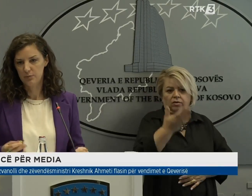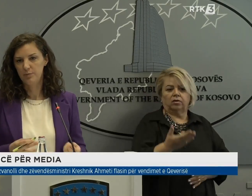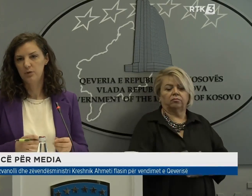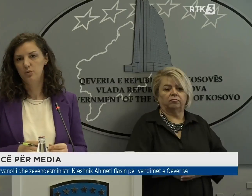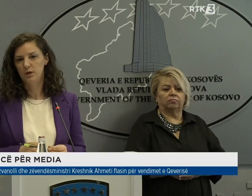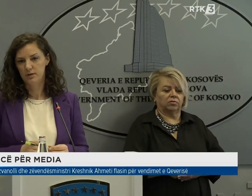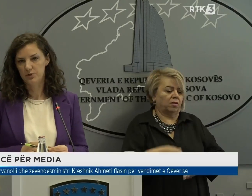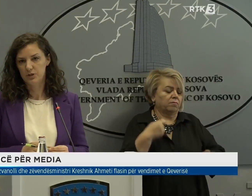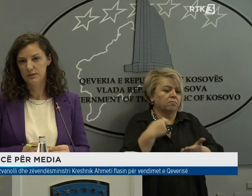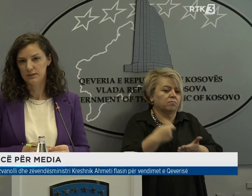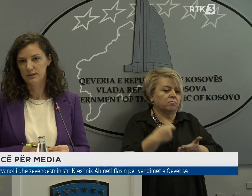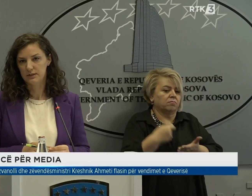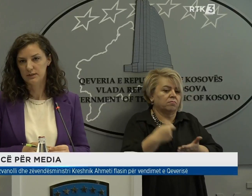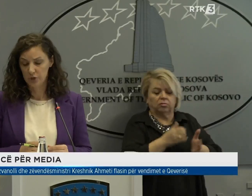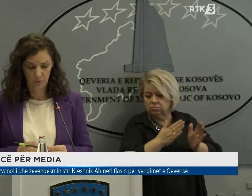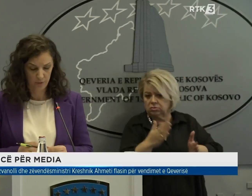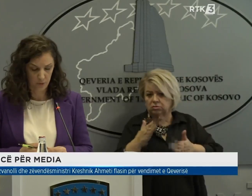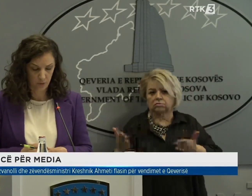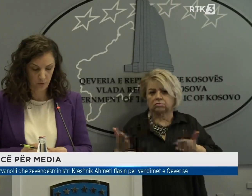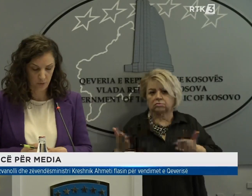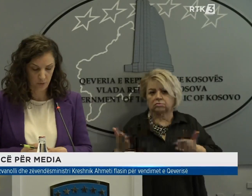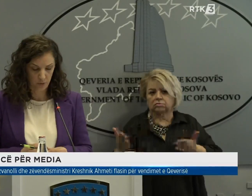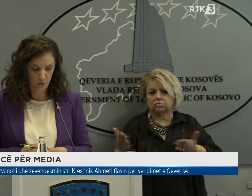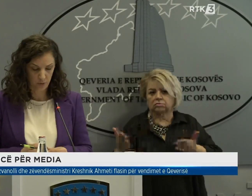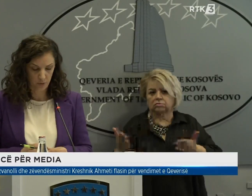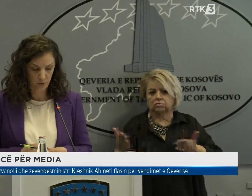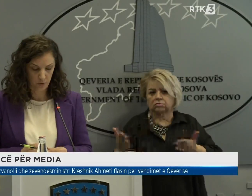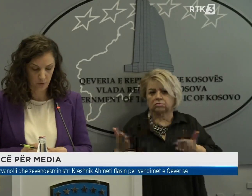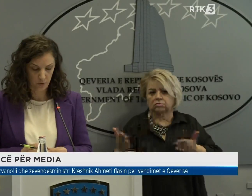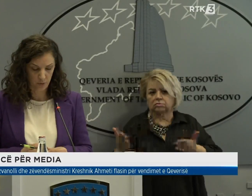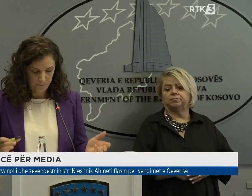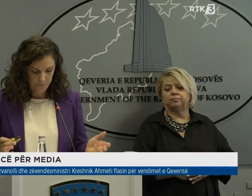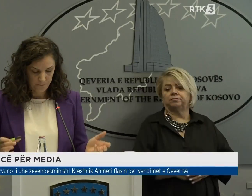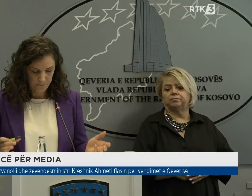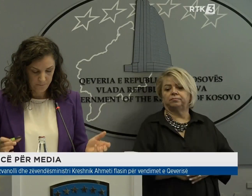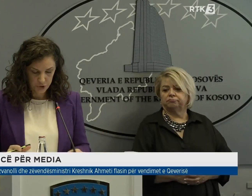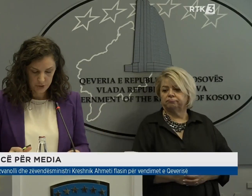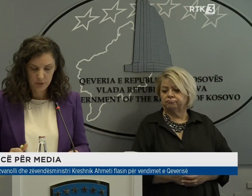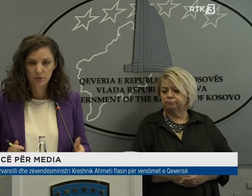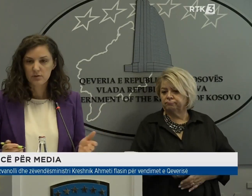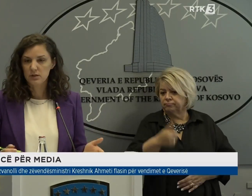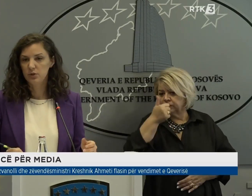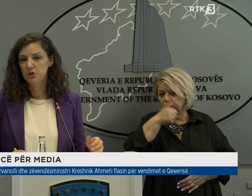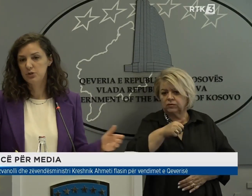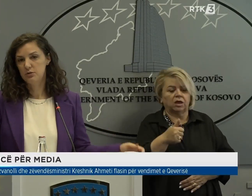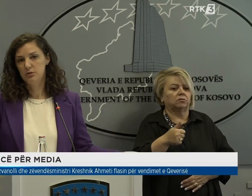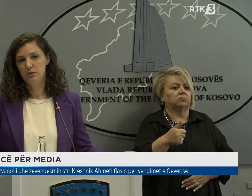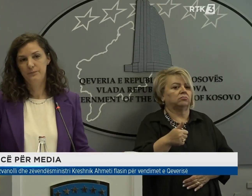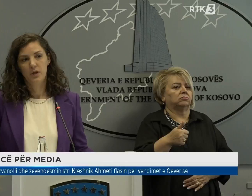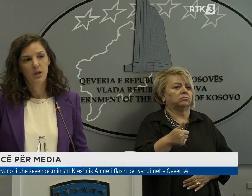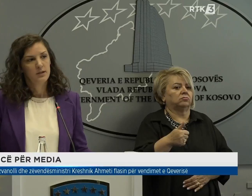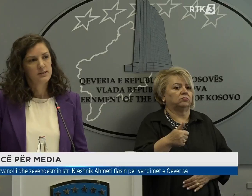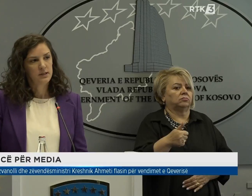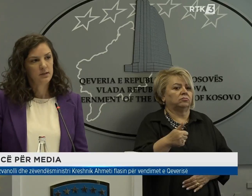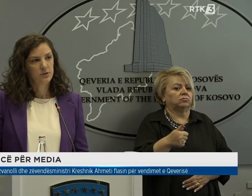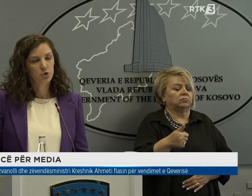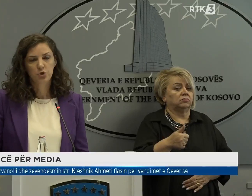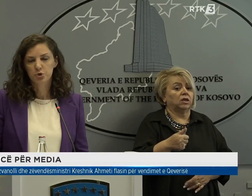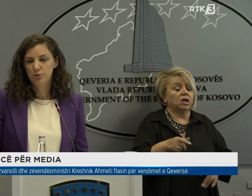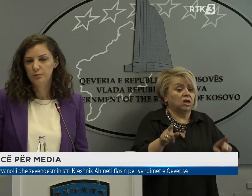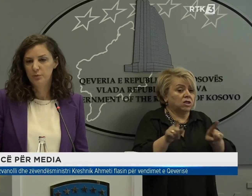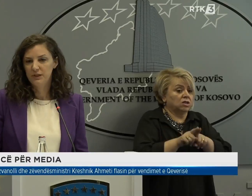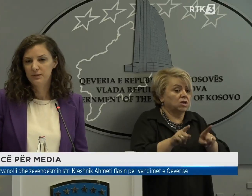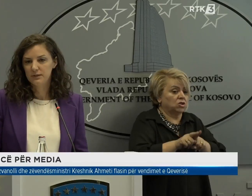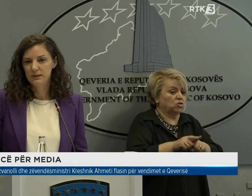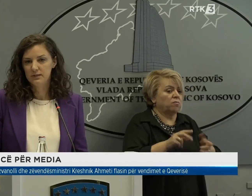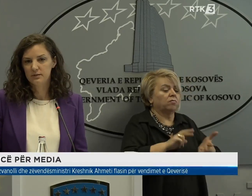që kemi paguar energjinë elektrike dhe që kemi paguar tatimet. Që ka është sigurisht si edhe